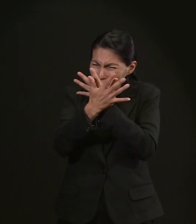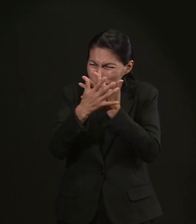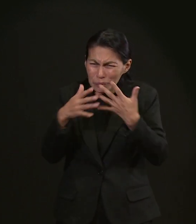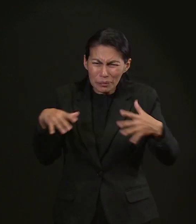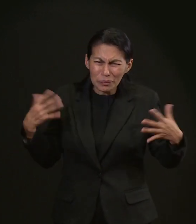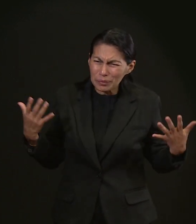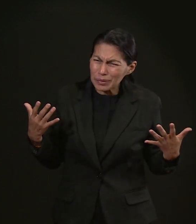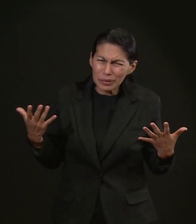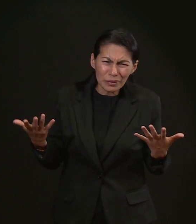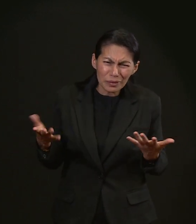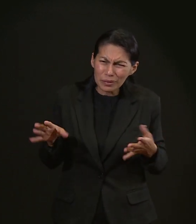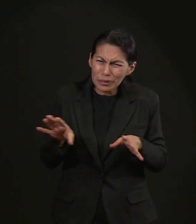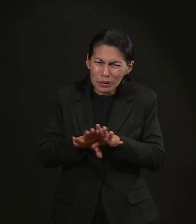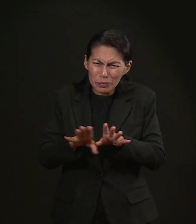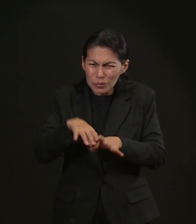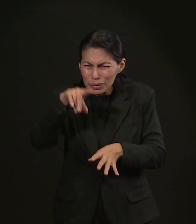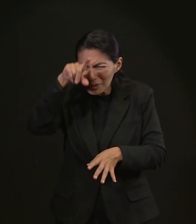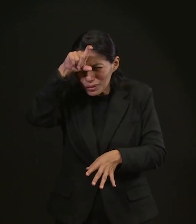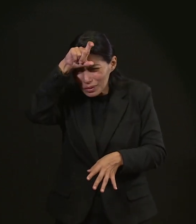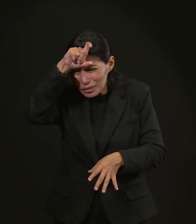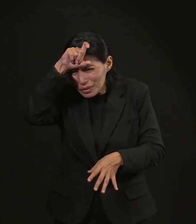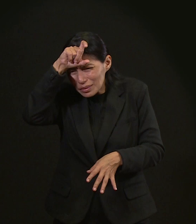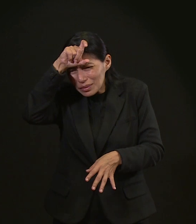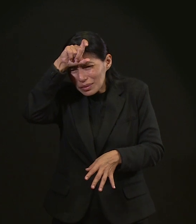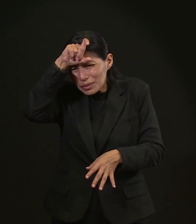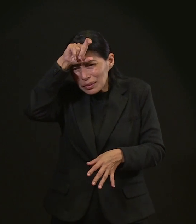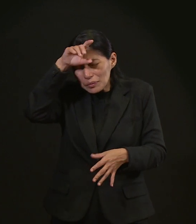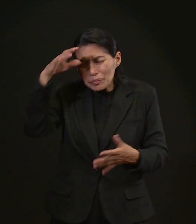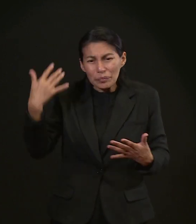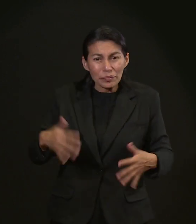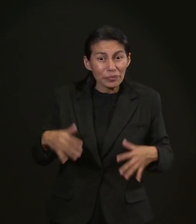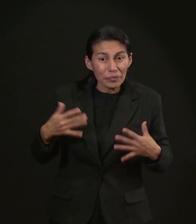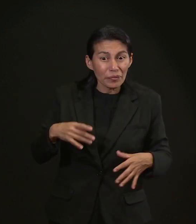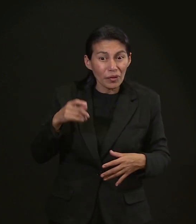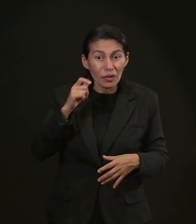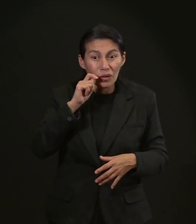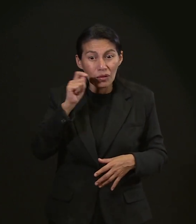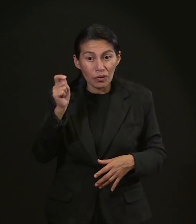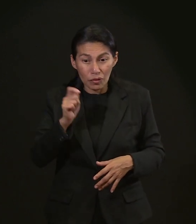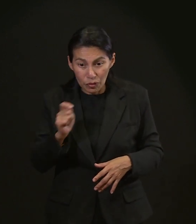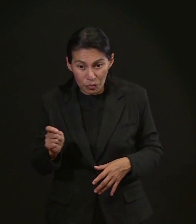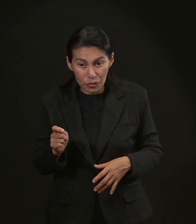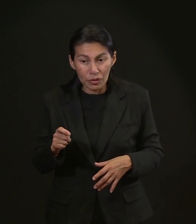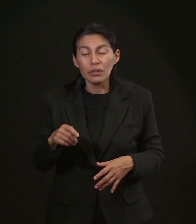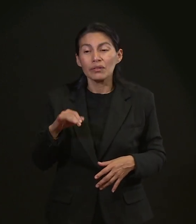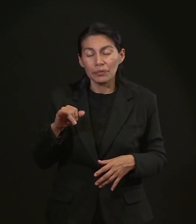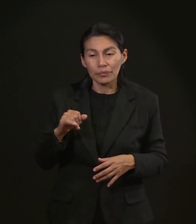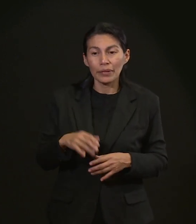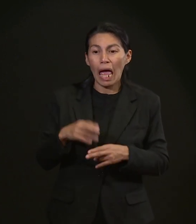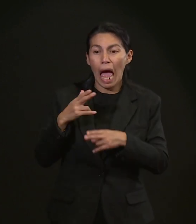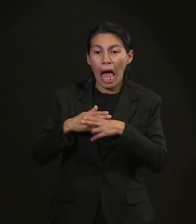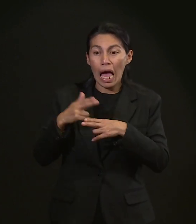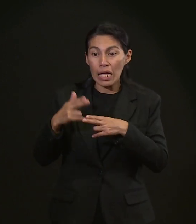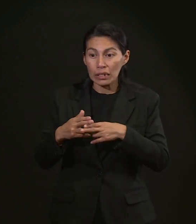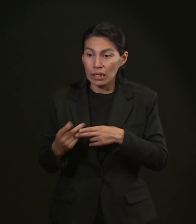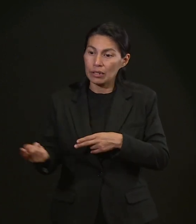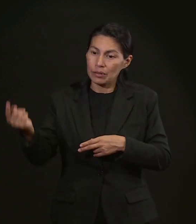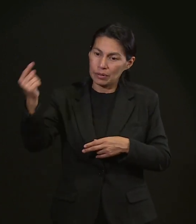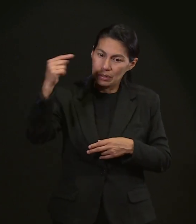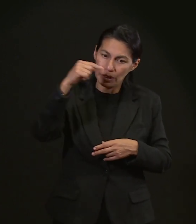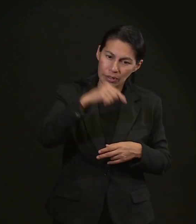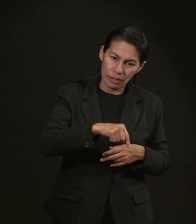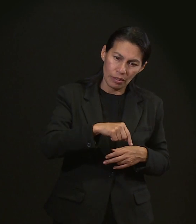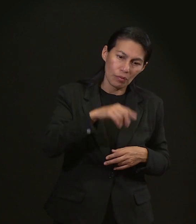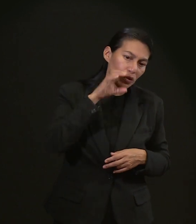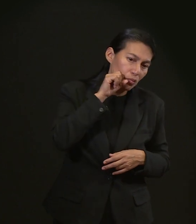me asustaba yo y y así pasó nuestro noviazgo hasta que él decidió venirse a montemorelos y